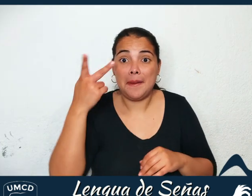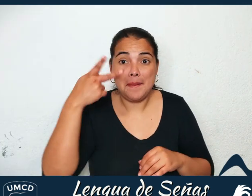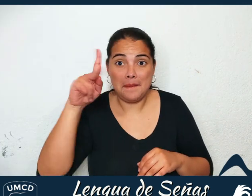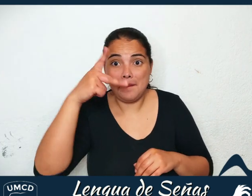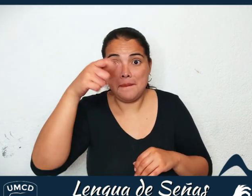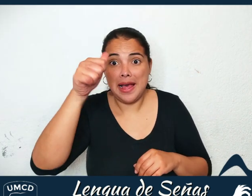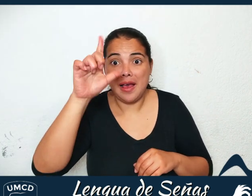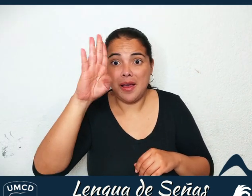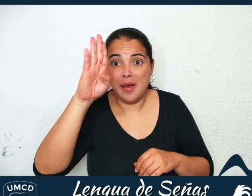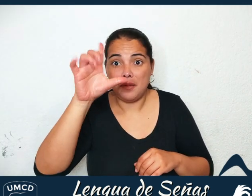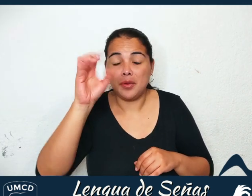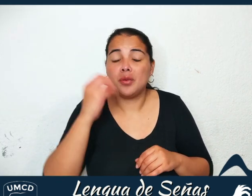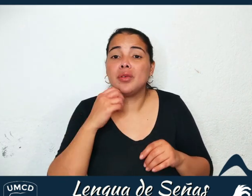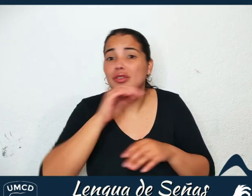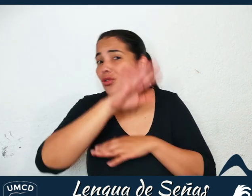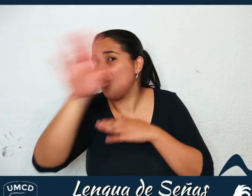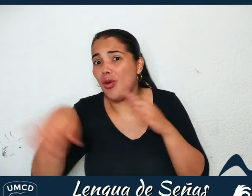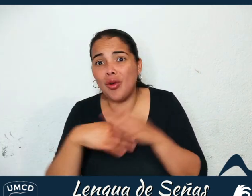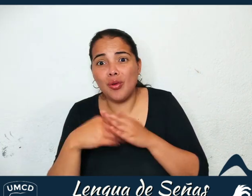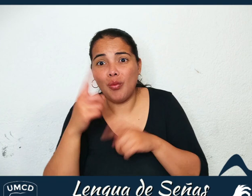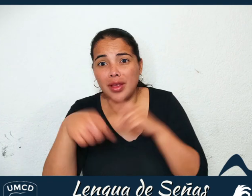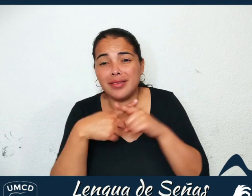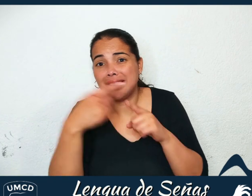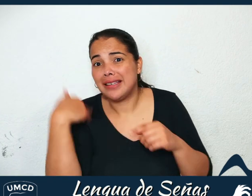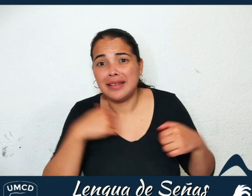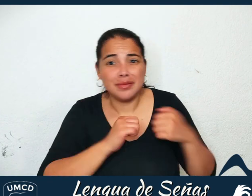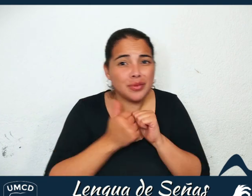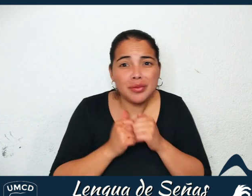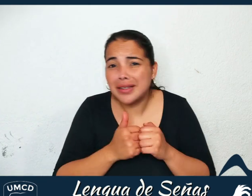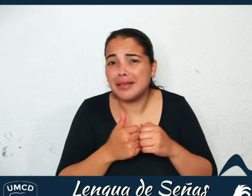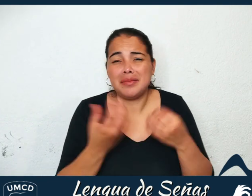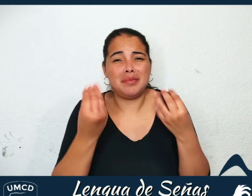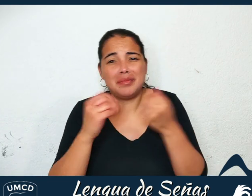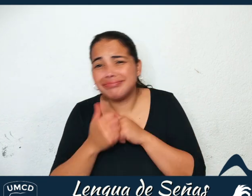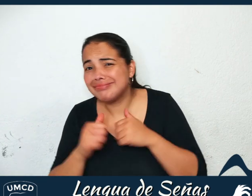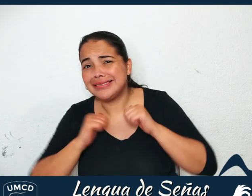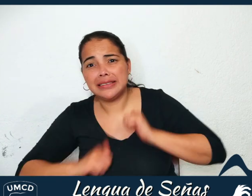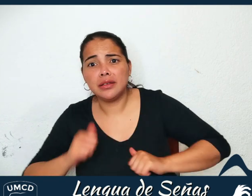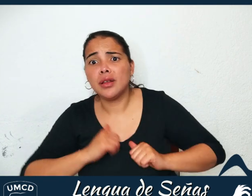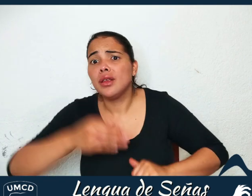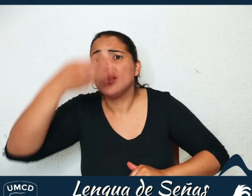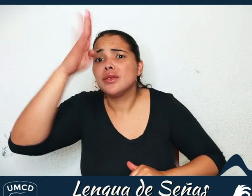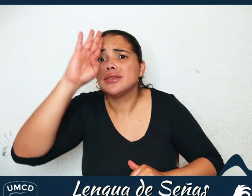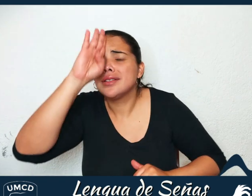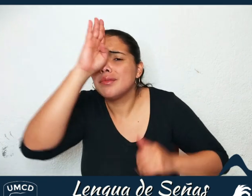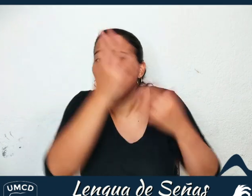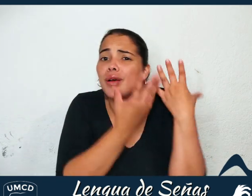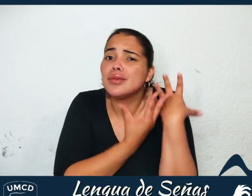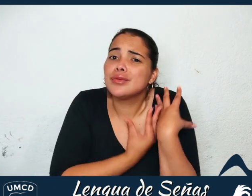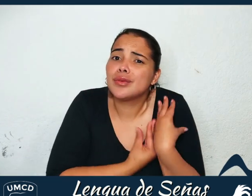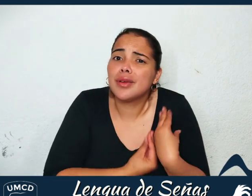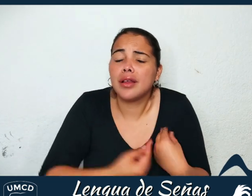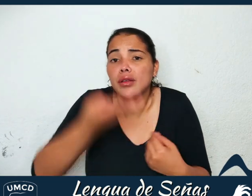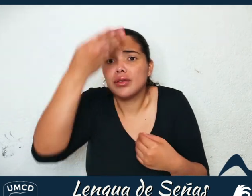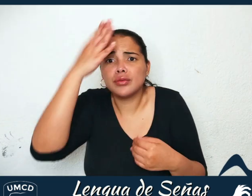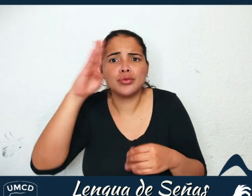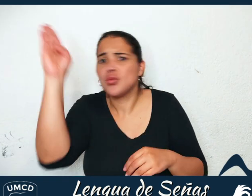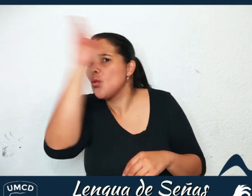que en toda tribulación, Dios es el Dios que nos consuela en todo momento.